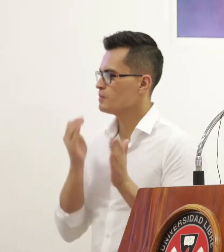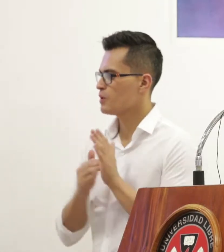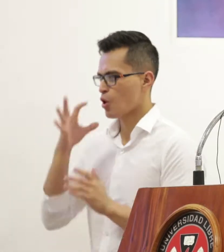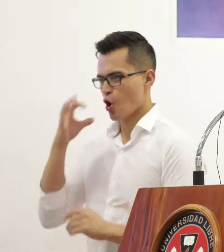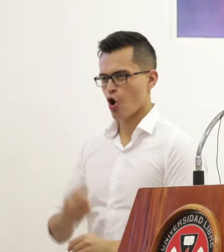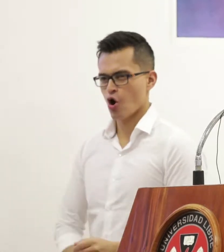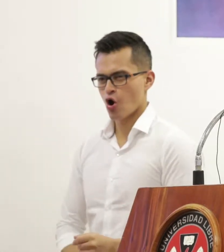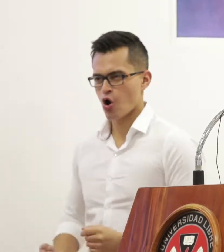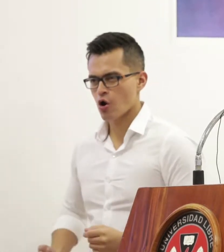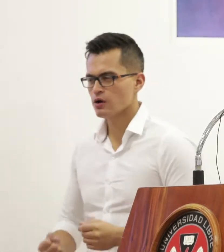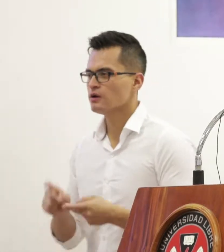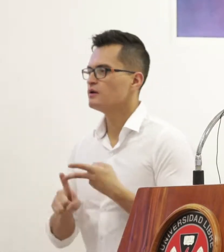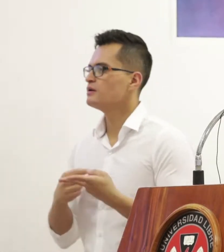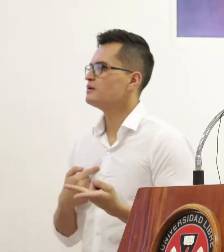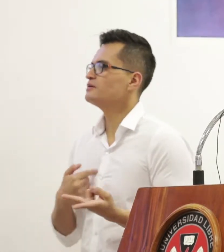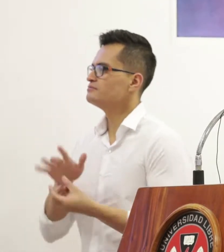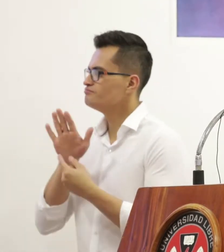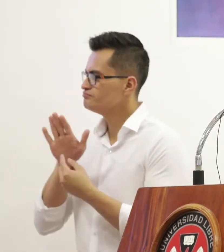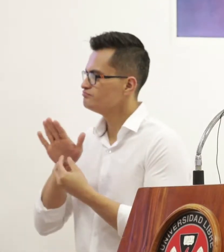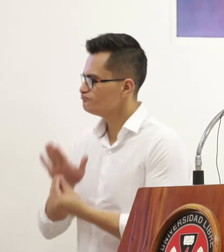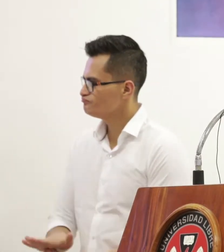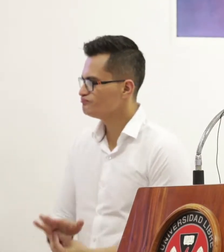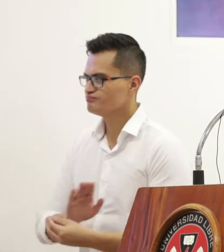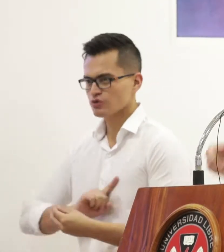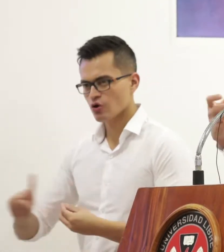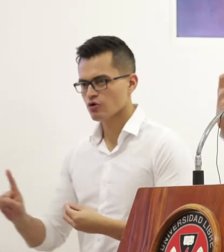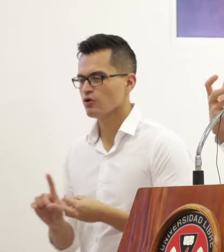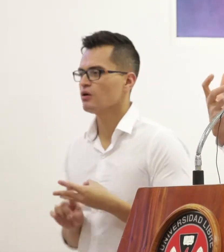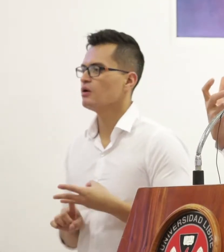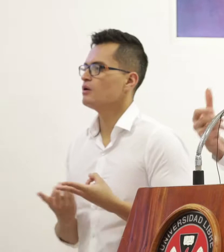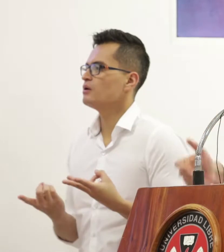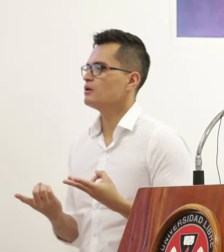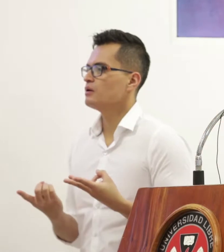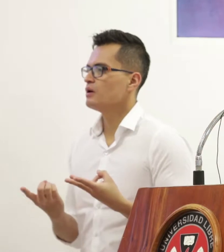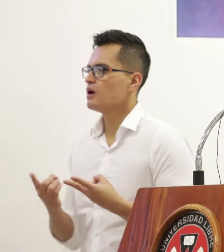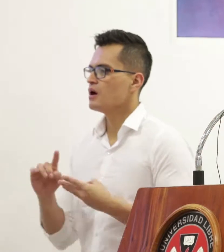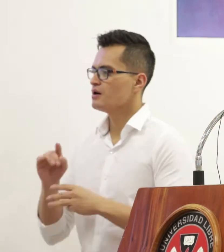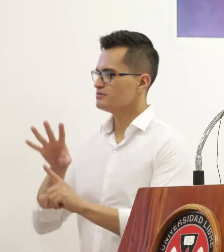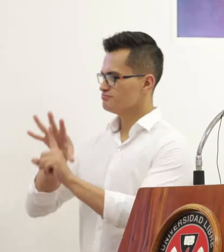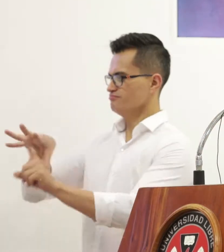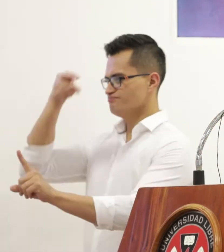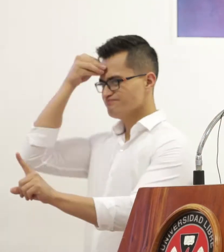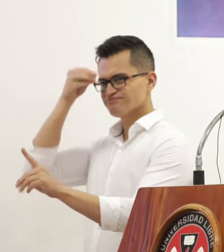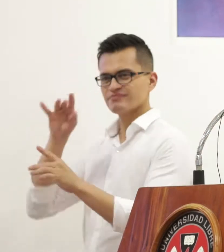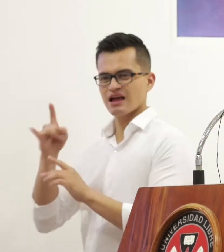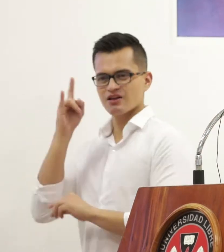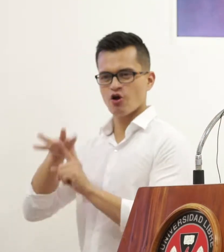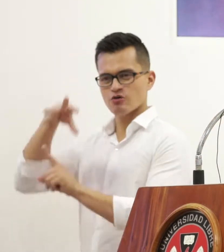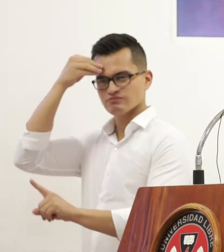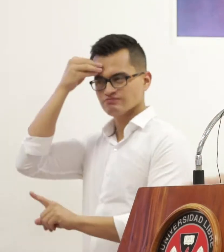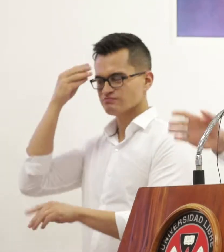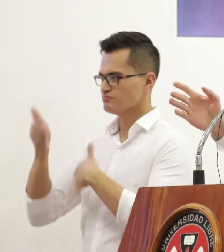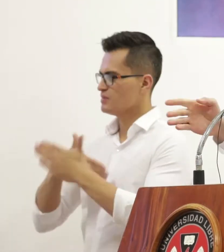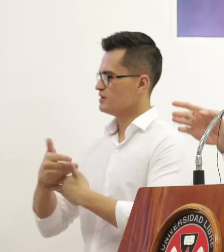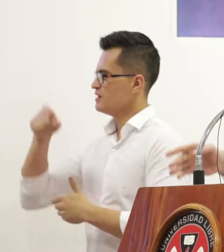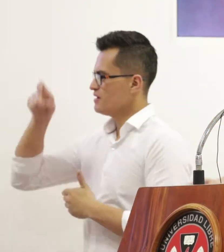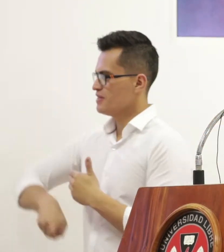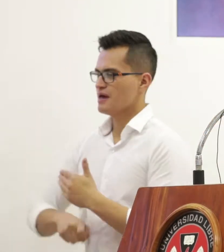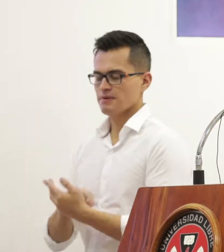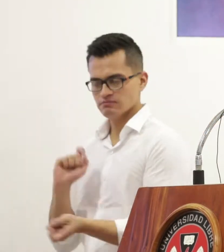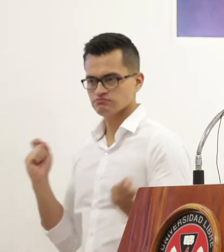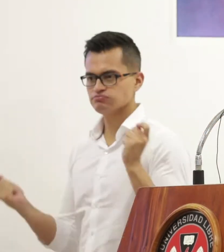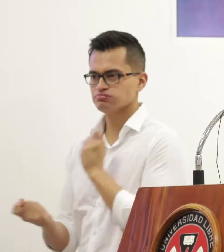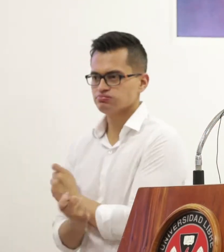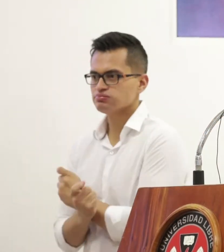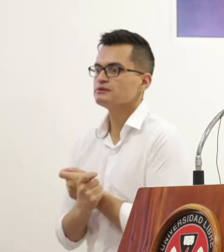la discriminación, derrumbar todas esas preconcepciones alrededor de un sistema de justicia que